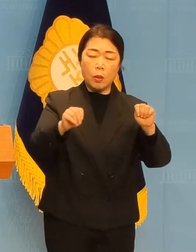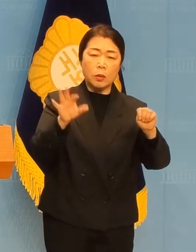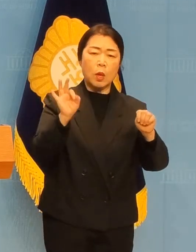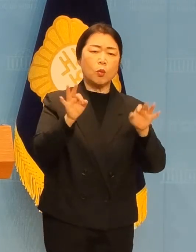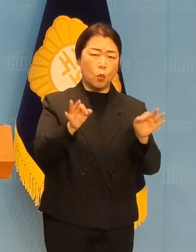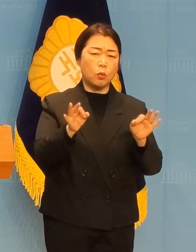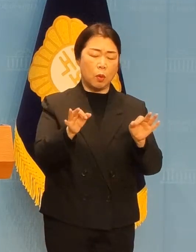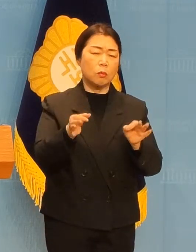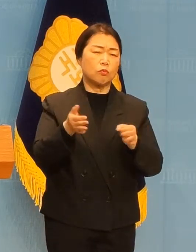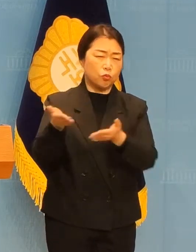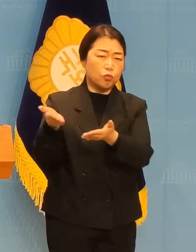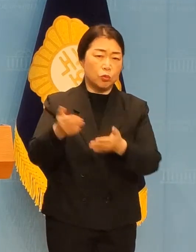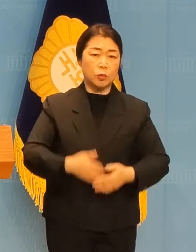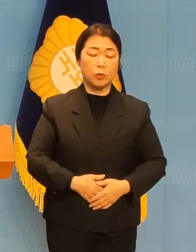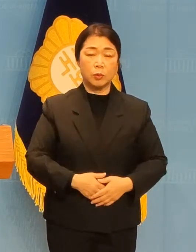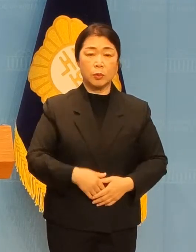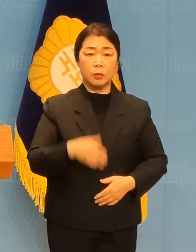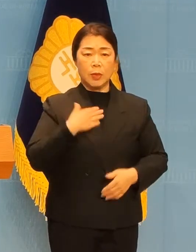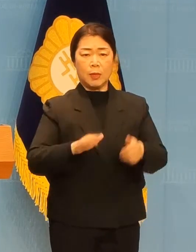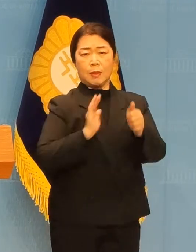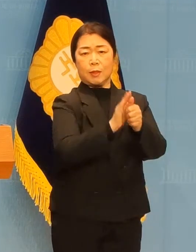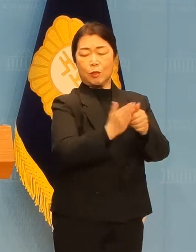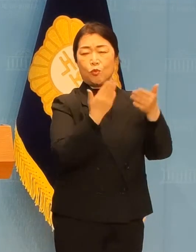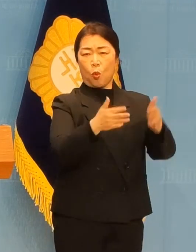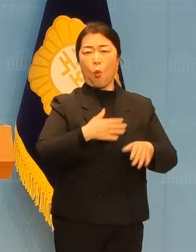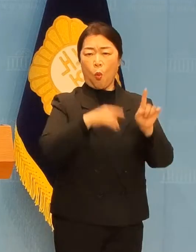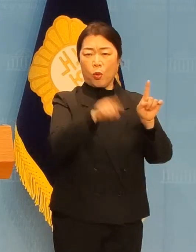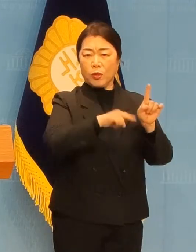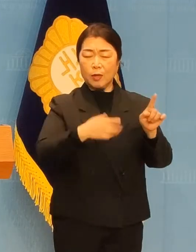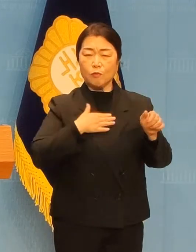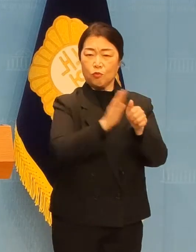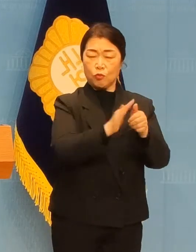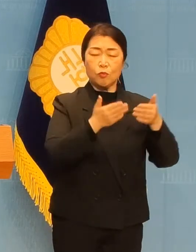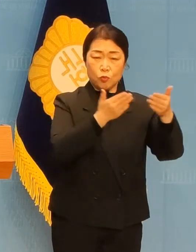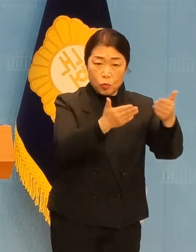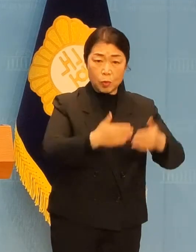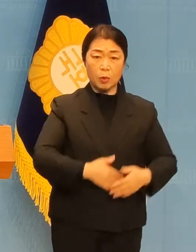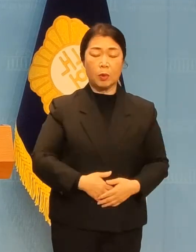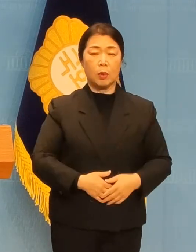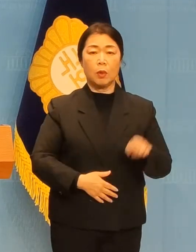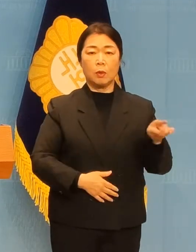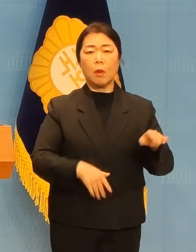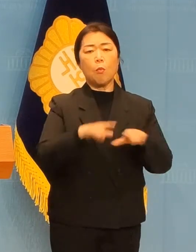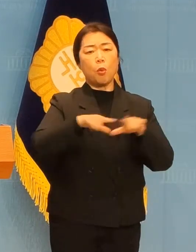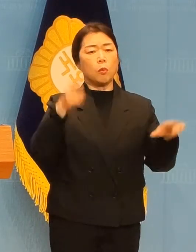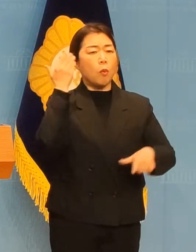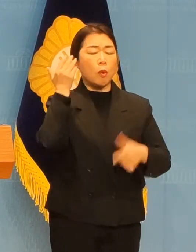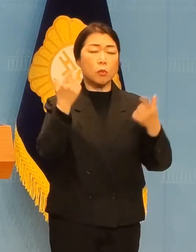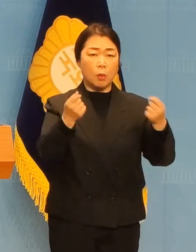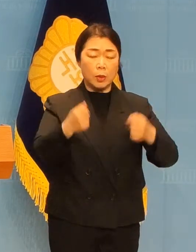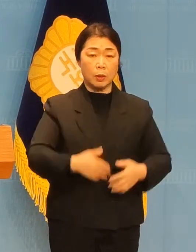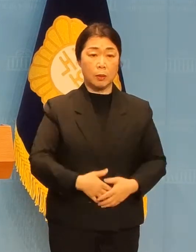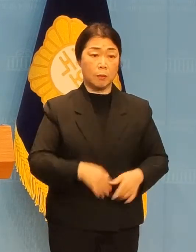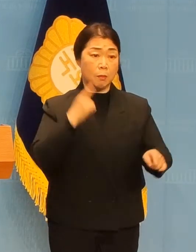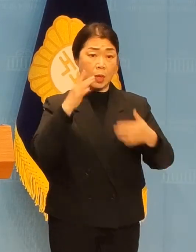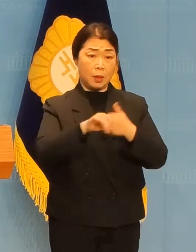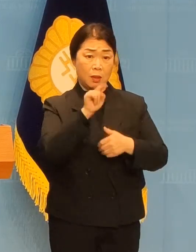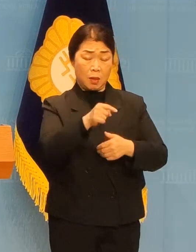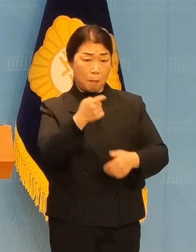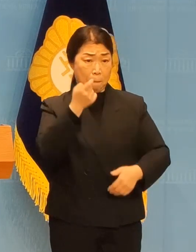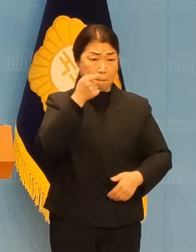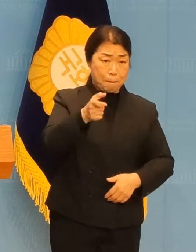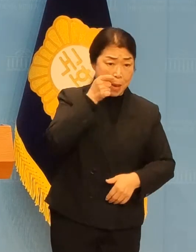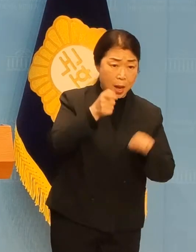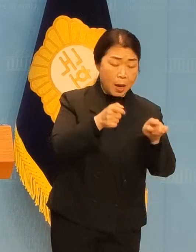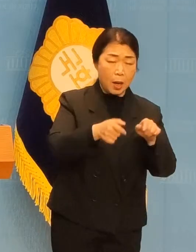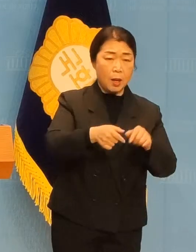캠프를 통째로 지지선을 하게 한다. 그게 일상화되어 있다며 또 만약에 이게 걸리면 우리